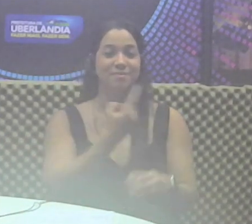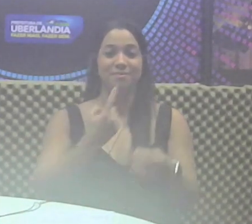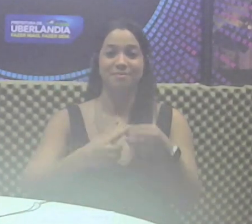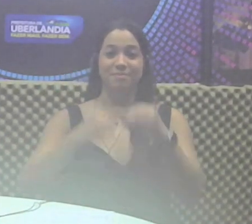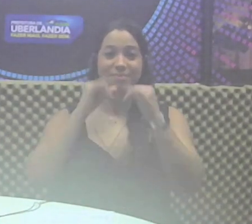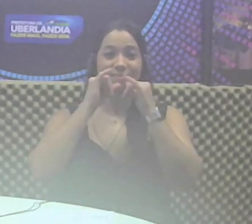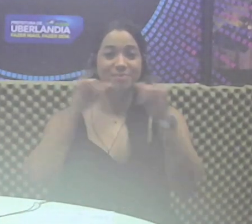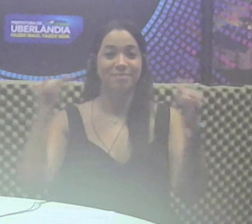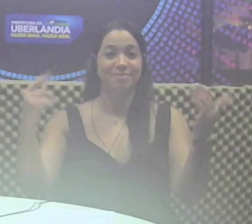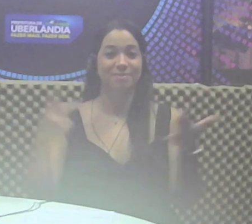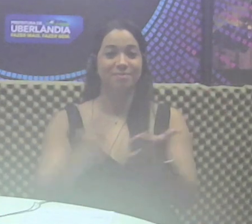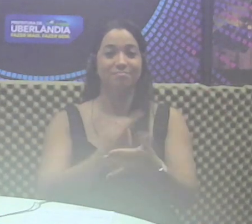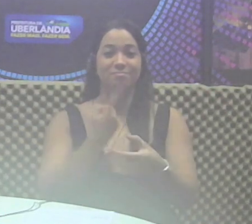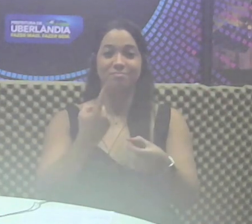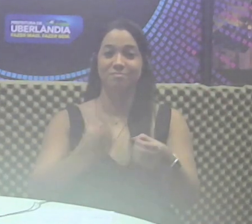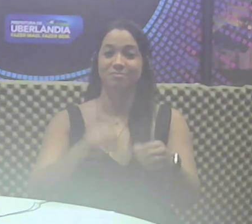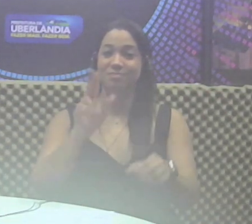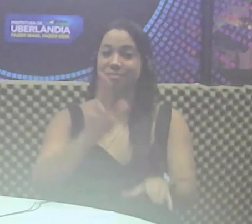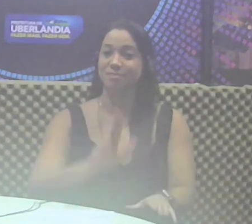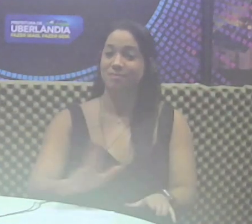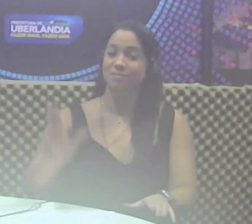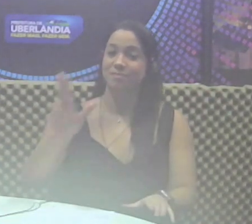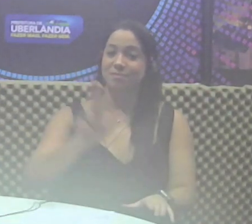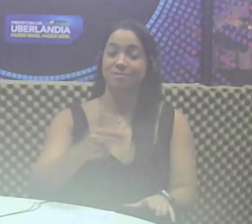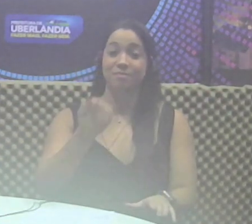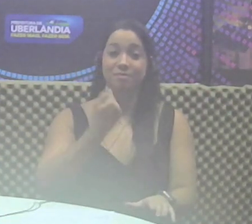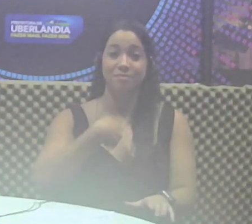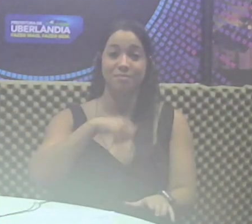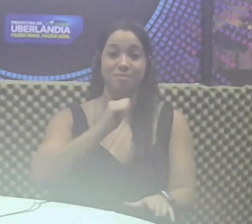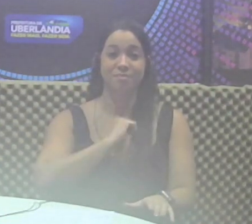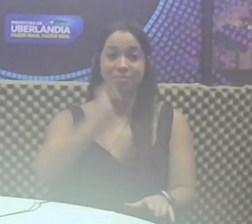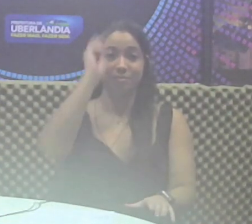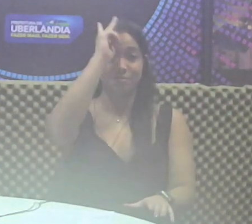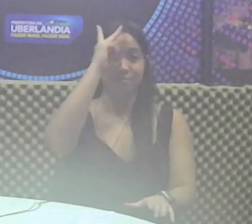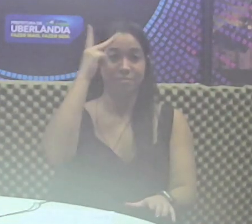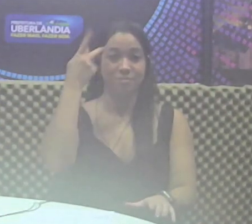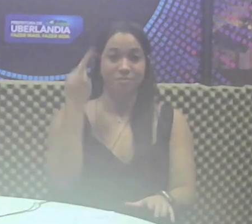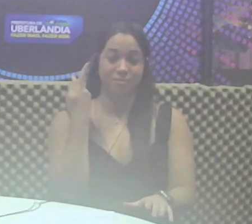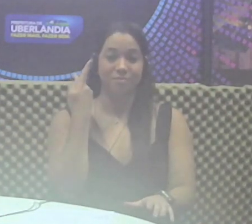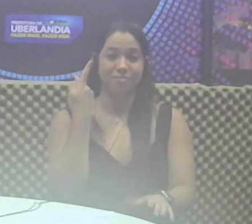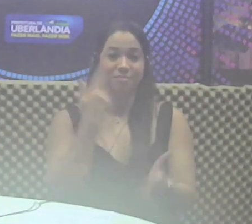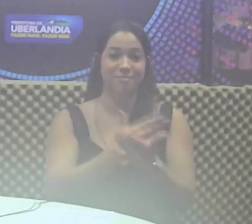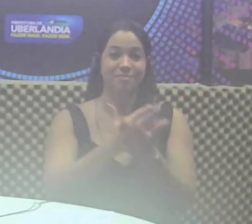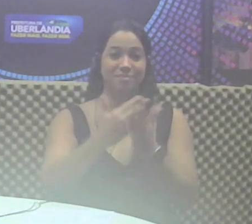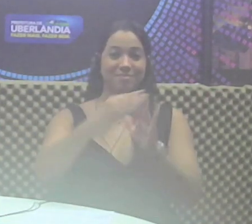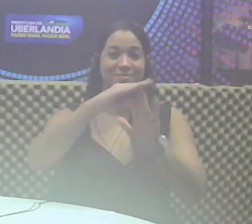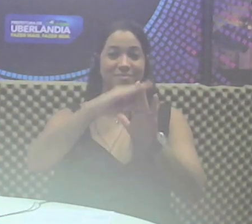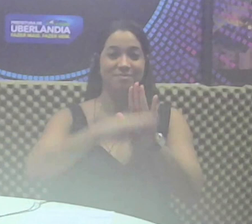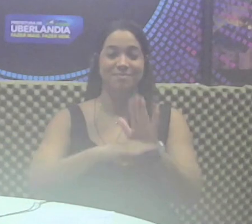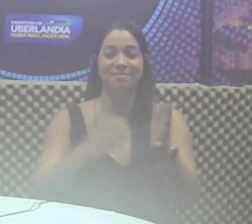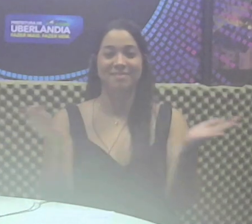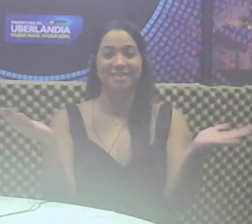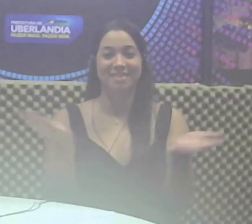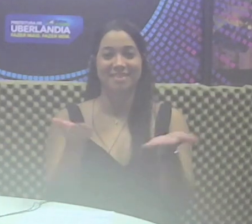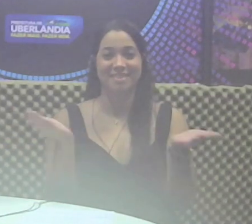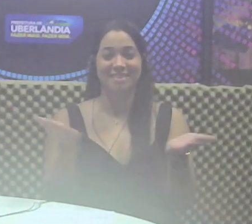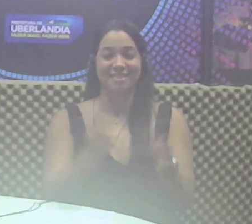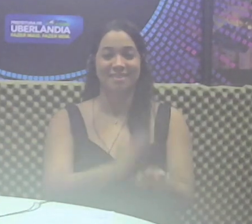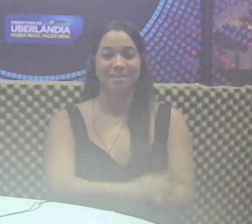de notícias sobre o que de fato acontece em Uberlândia. Eu sou Ismênia Keller e começamos com os destaques da edição de